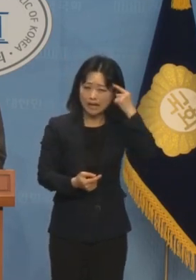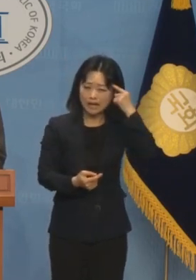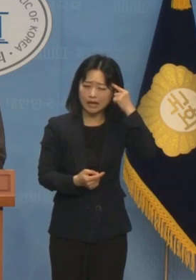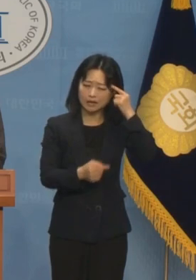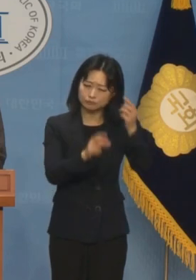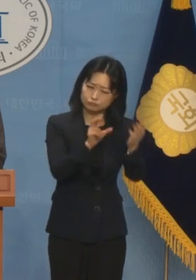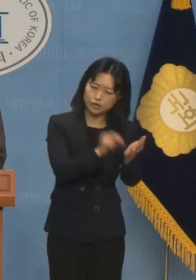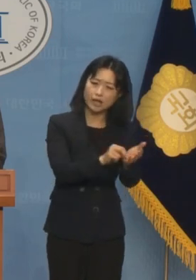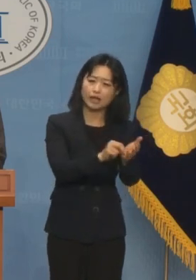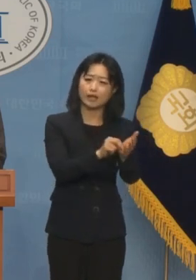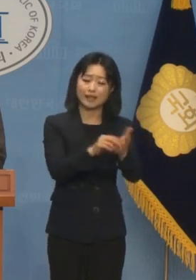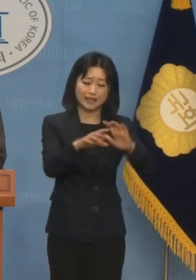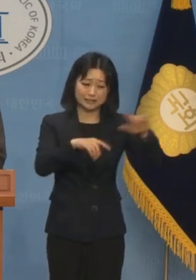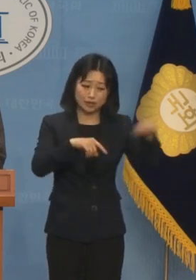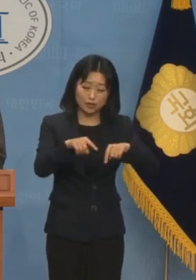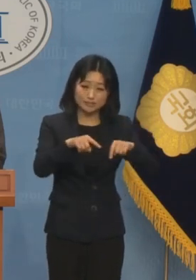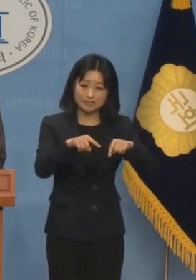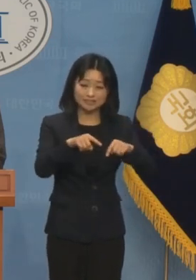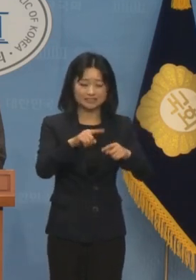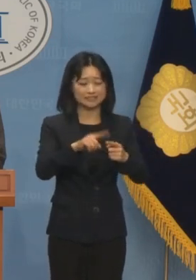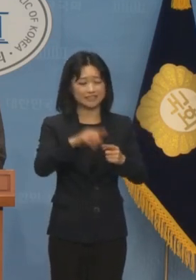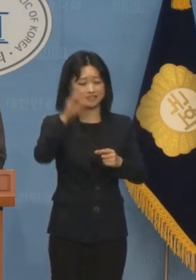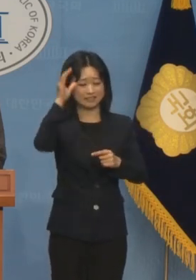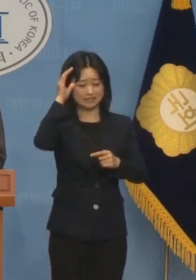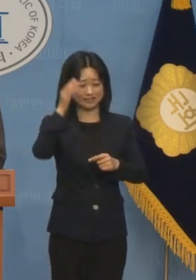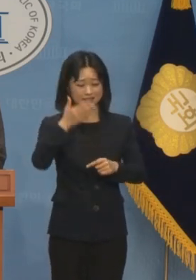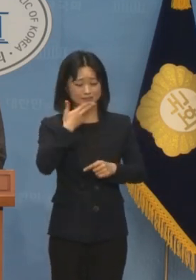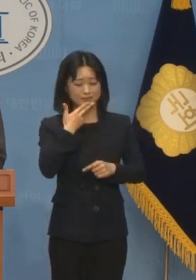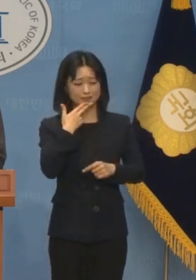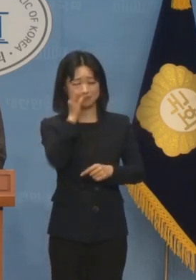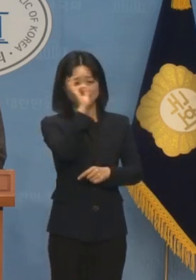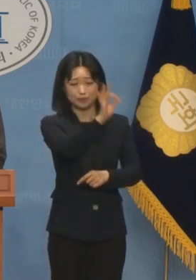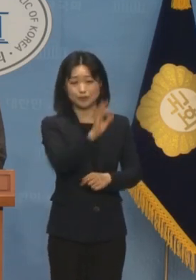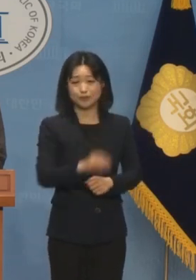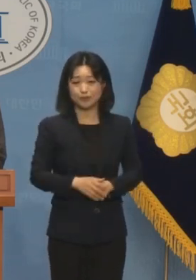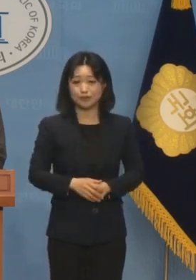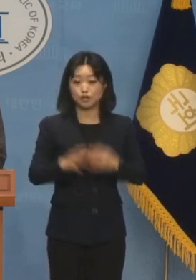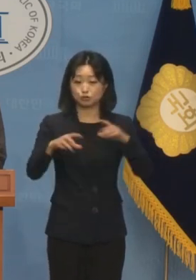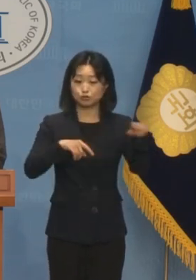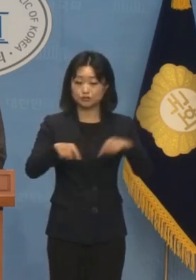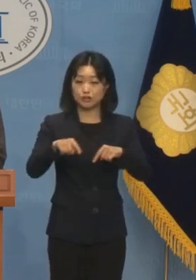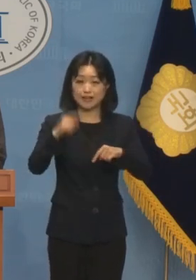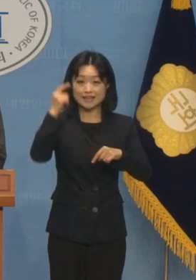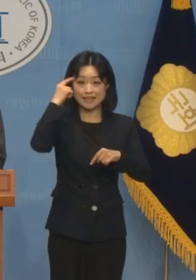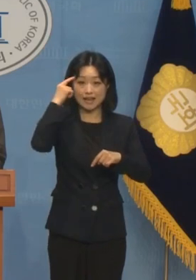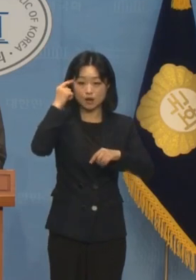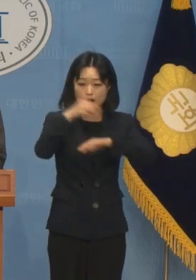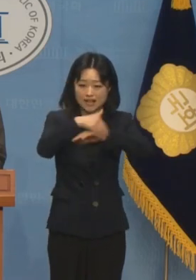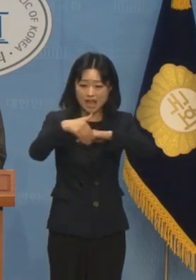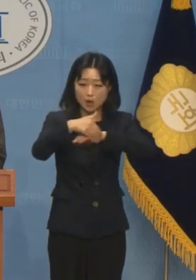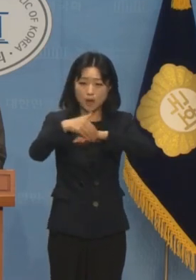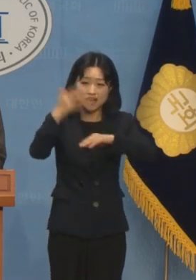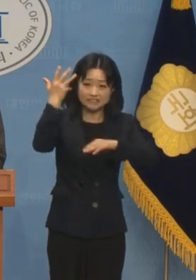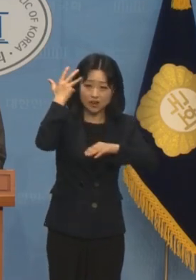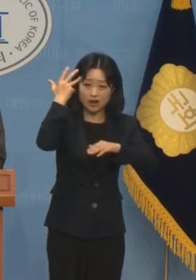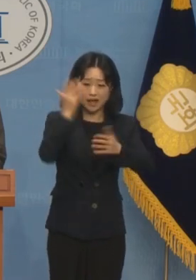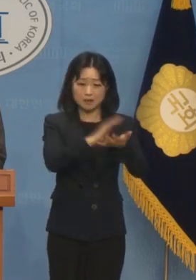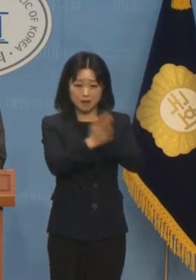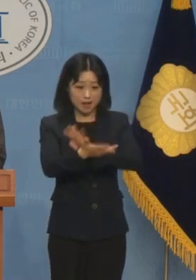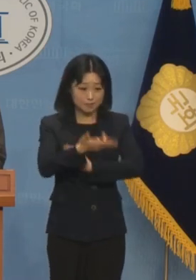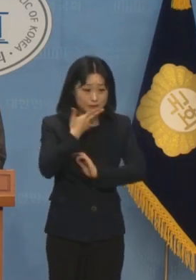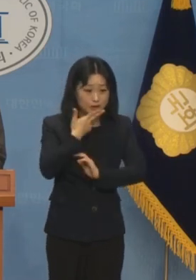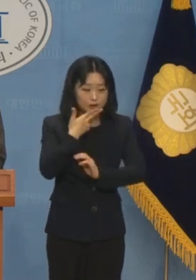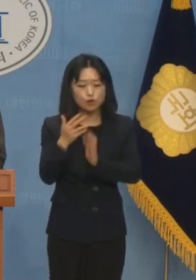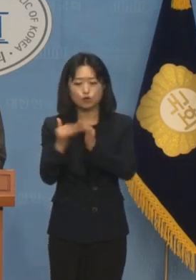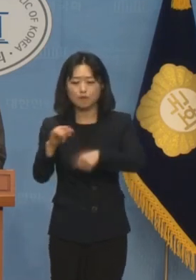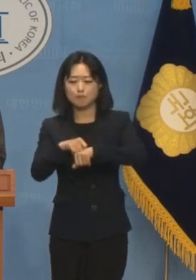하겠다는 정치도 기대가 안 되기는 매 한 가지입니다. 국정 기조를 바꾸지 않으면 국민의 심판도